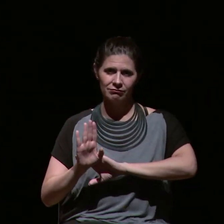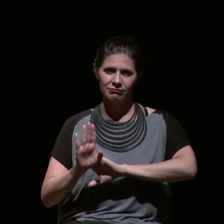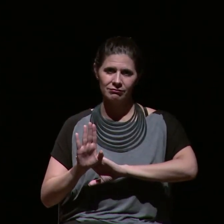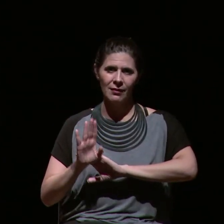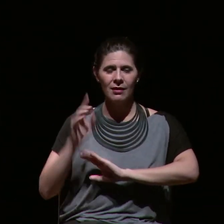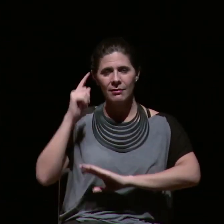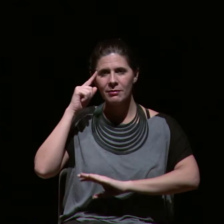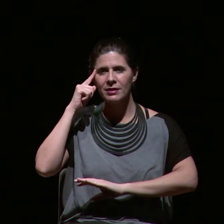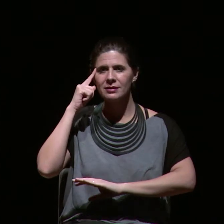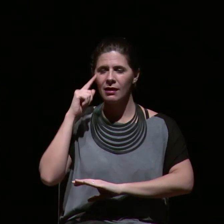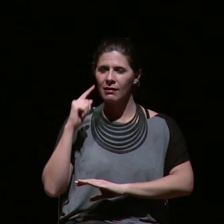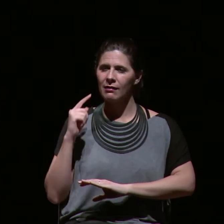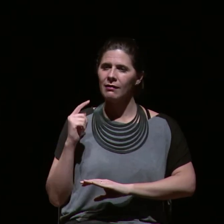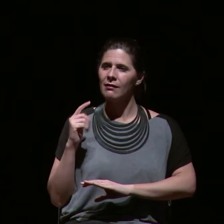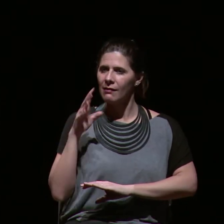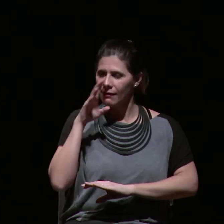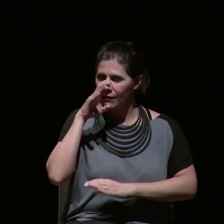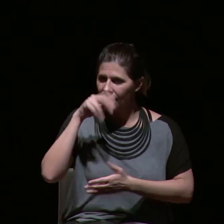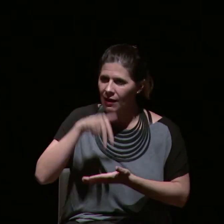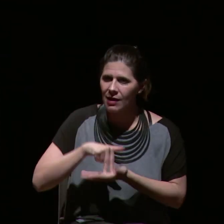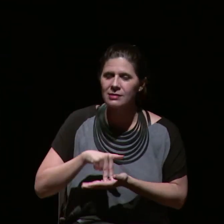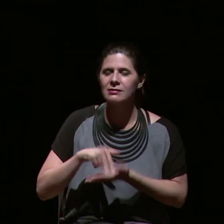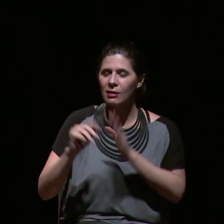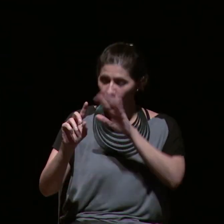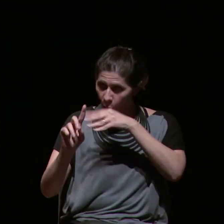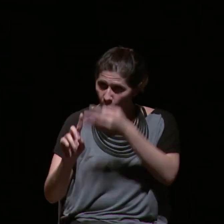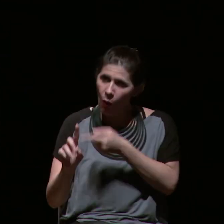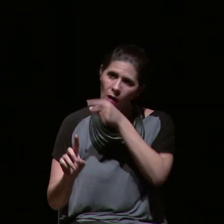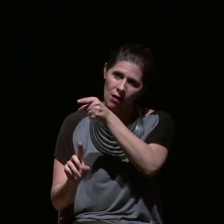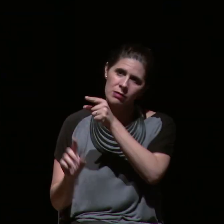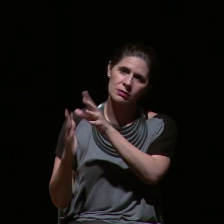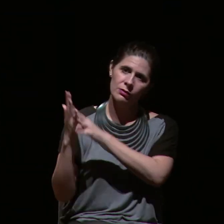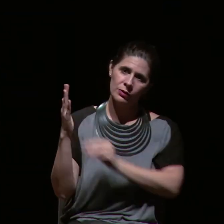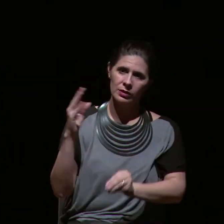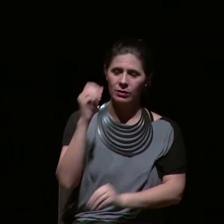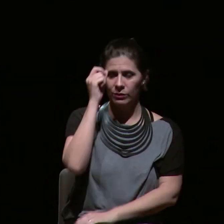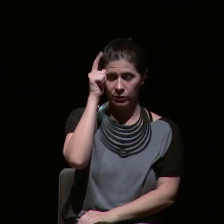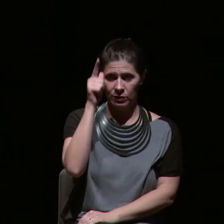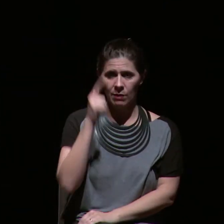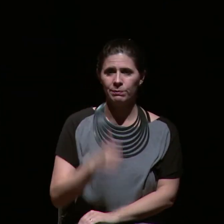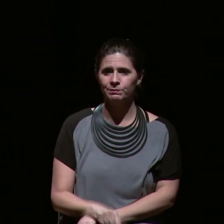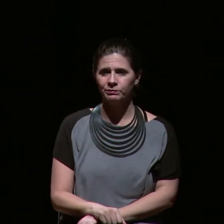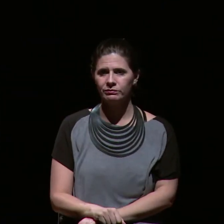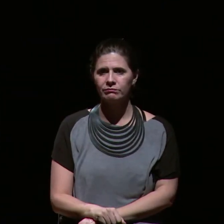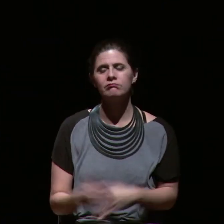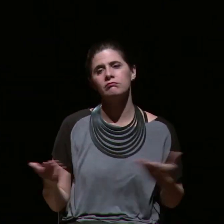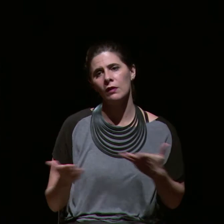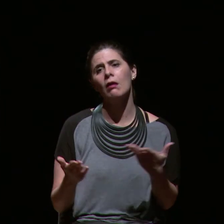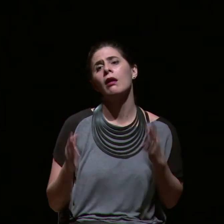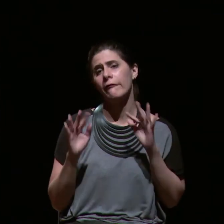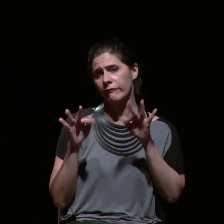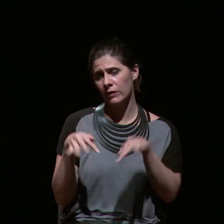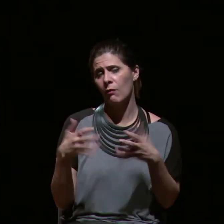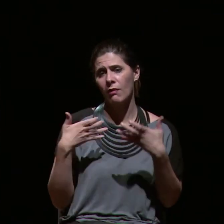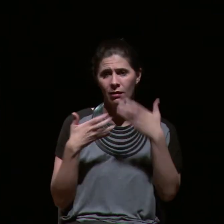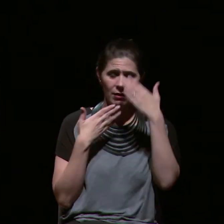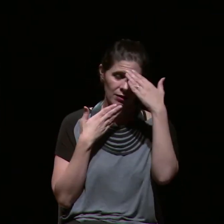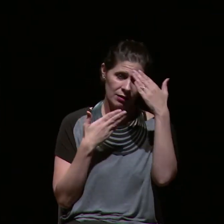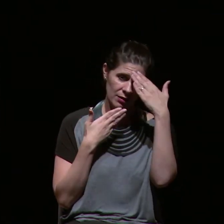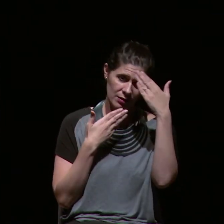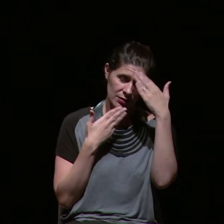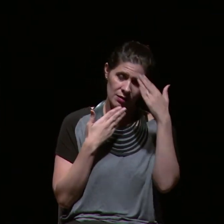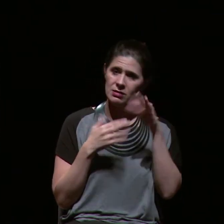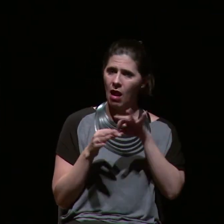fôlego, resistência e honra a esse modelo cultural. Bom, para finalizar, então, eu gostaria de fazer os agradecimentos, agora desta vez